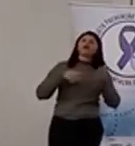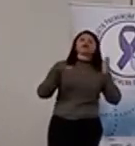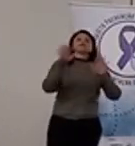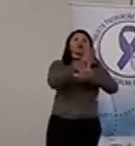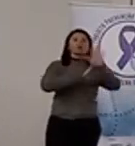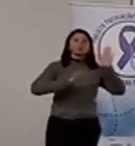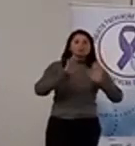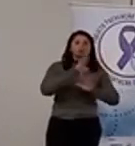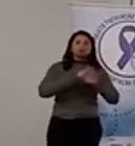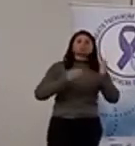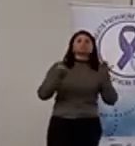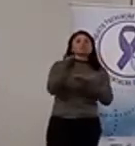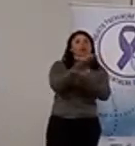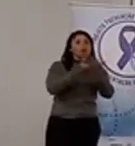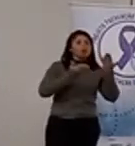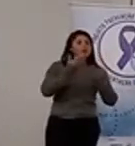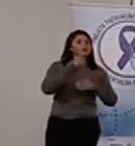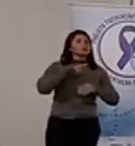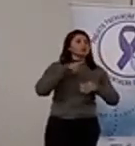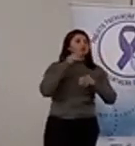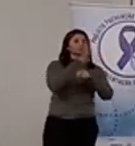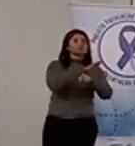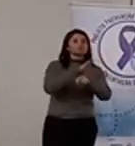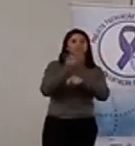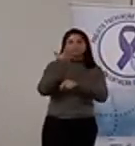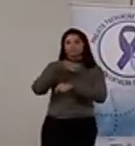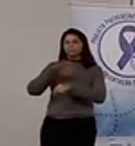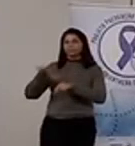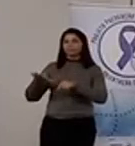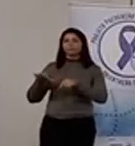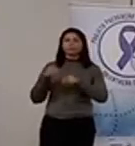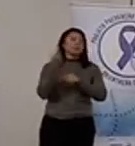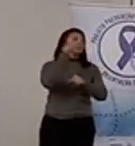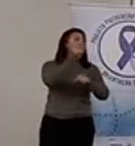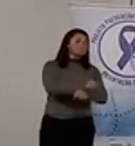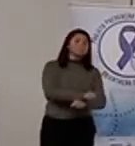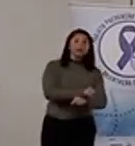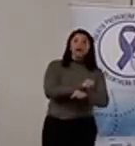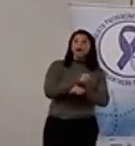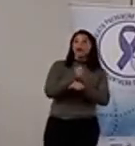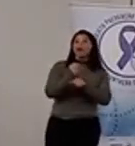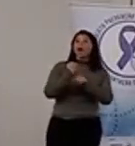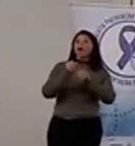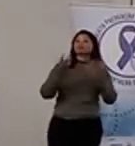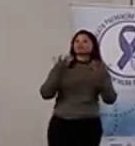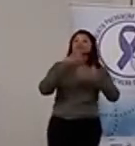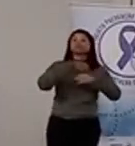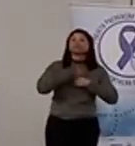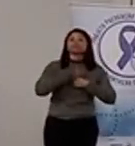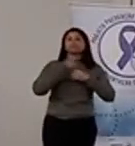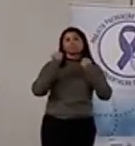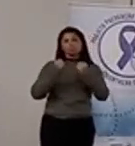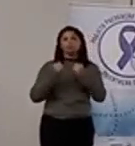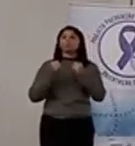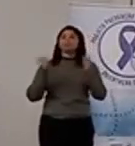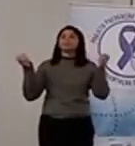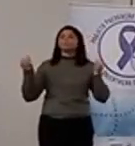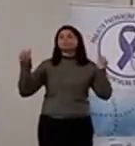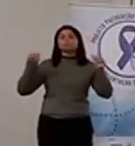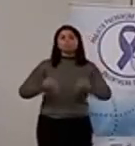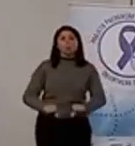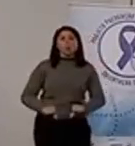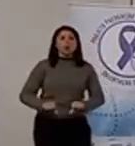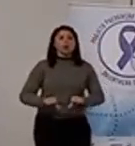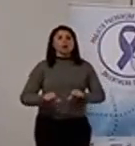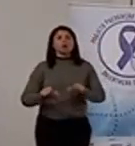você viu que a doença não está curada. Ela, na realidade, se ela parar, os sintomas podem piorar. E se, na realidade, ela, mesmo